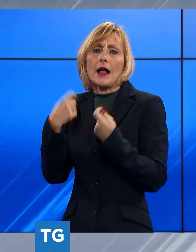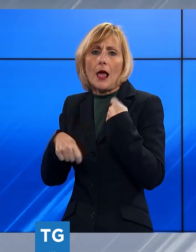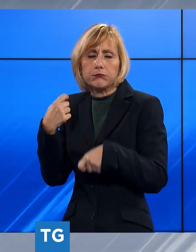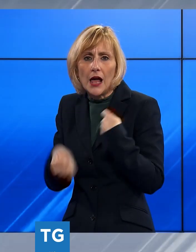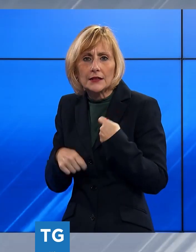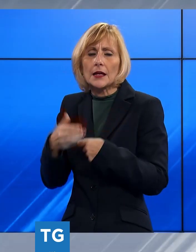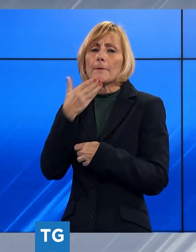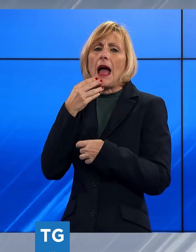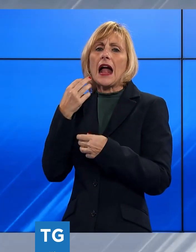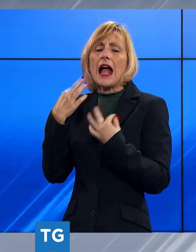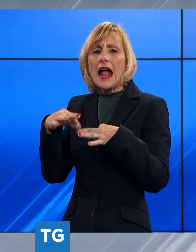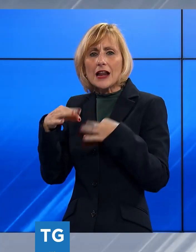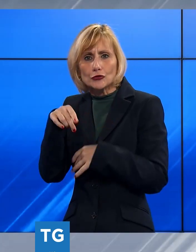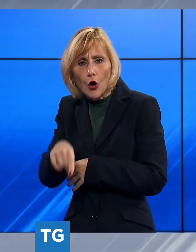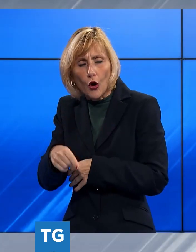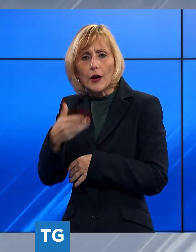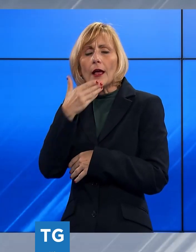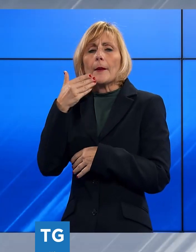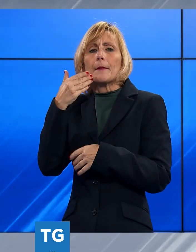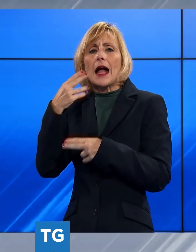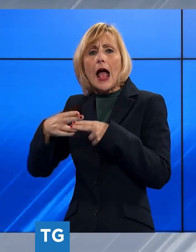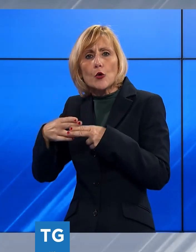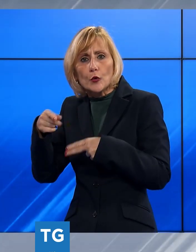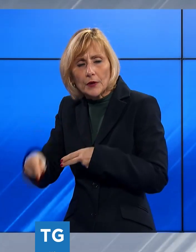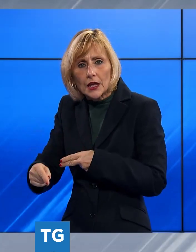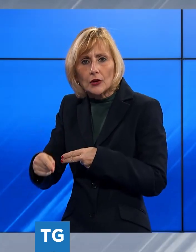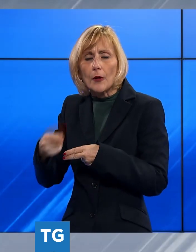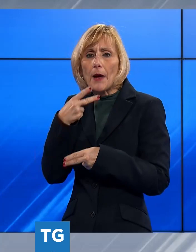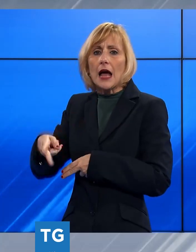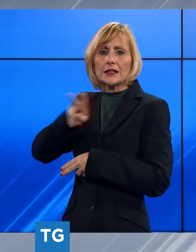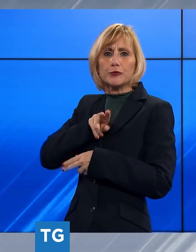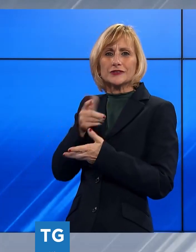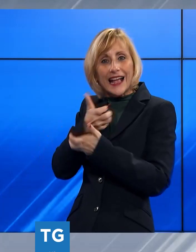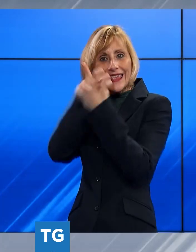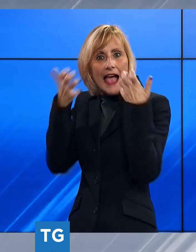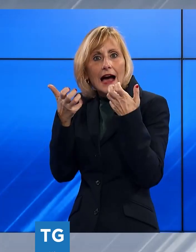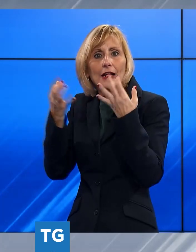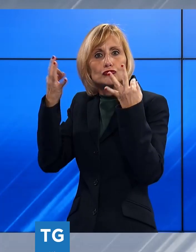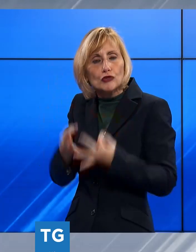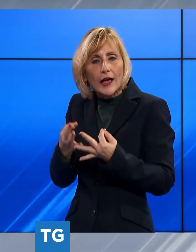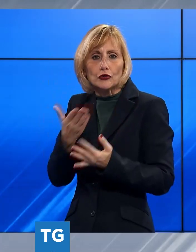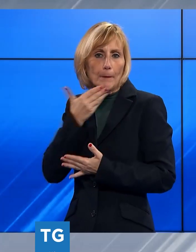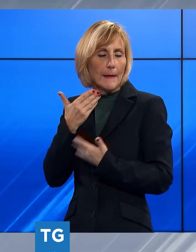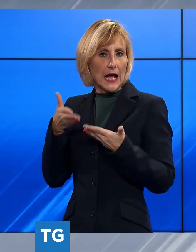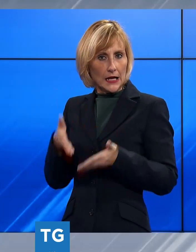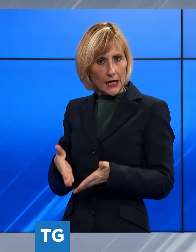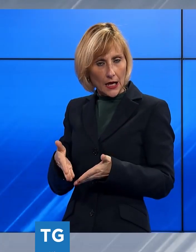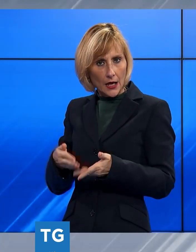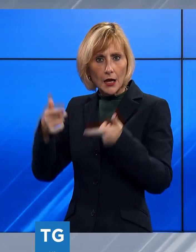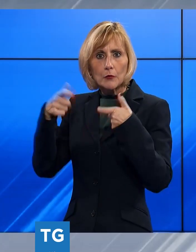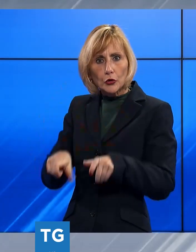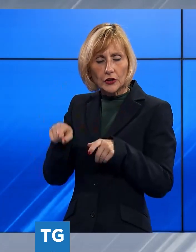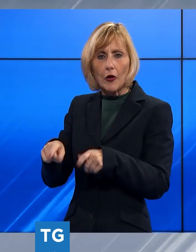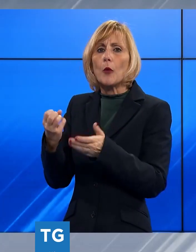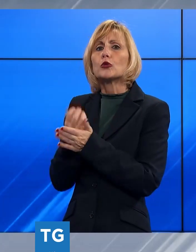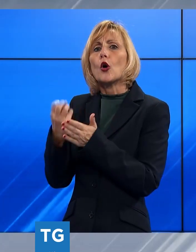manca l'alluminio per fare il blister però non c'è una risposta risposta certa manca per questo motivo riprenderà la